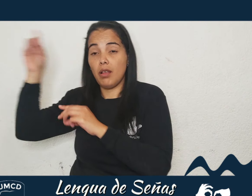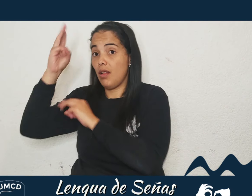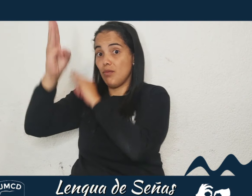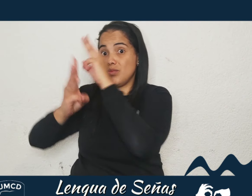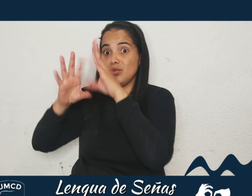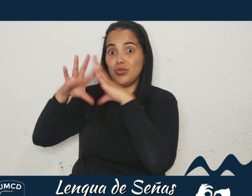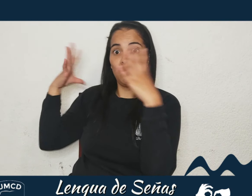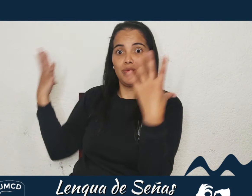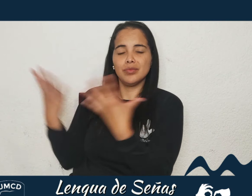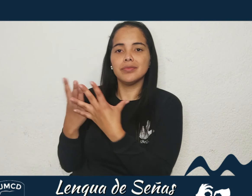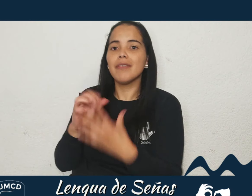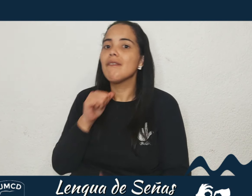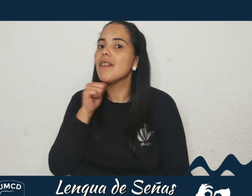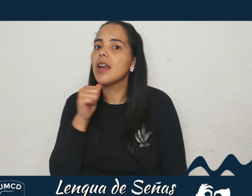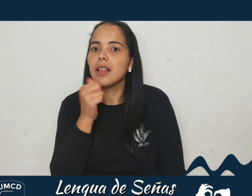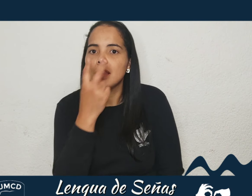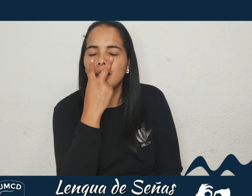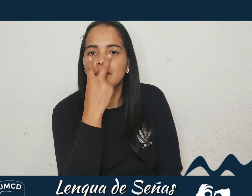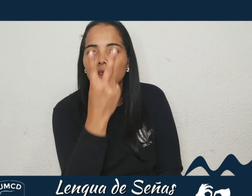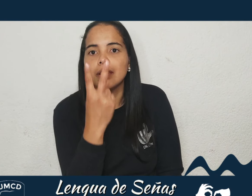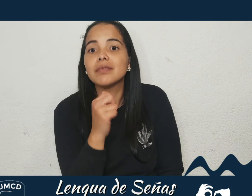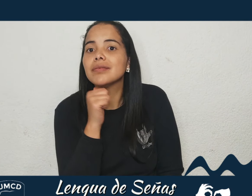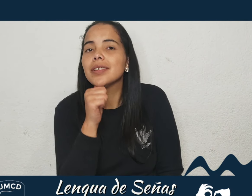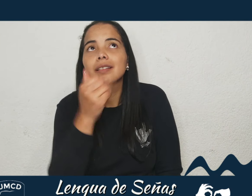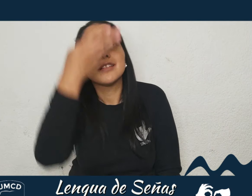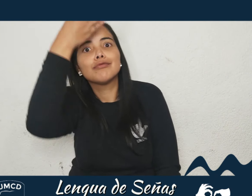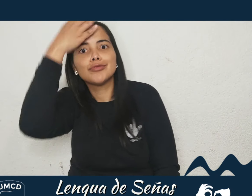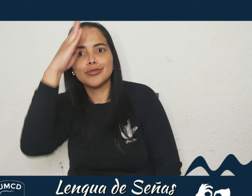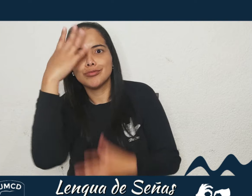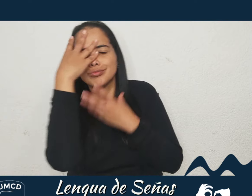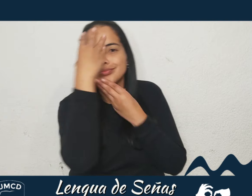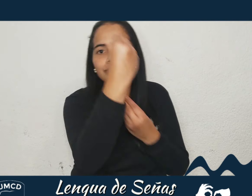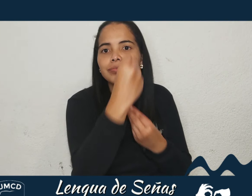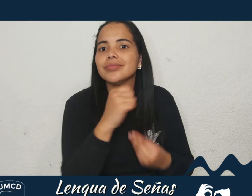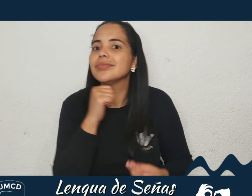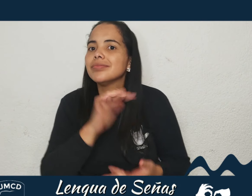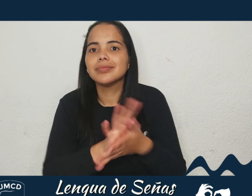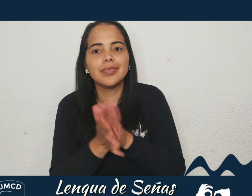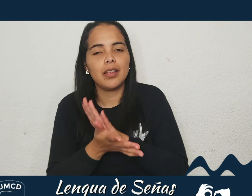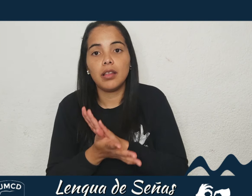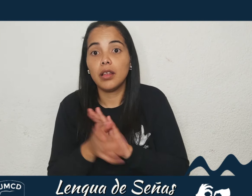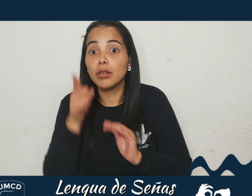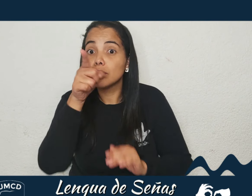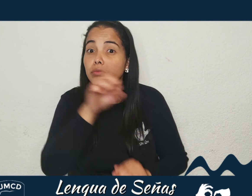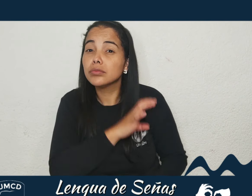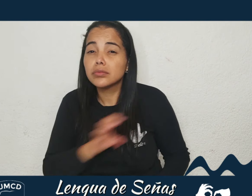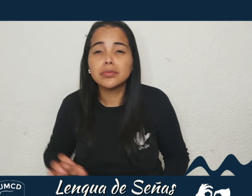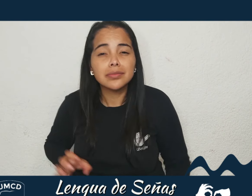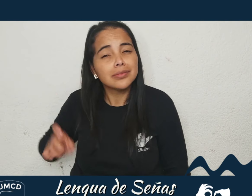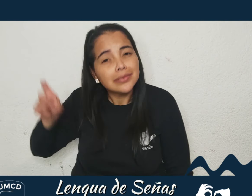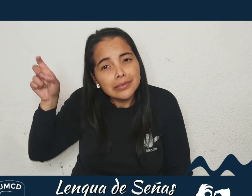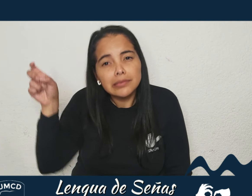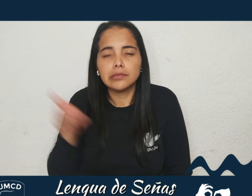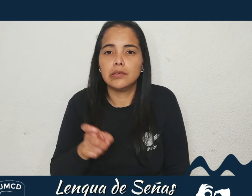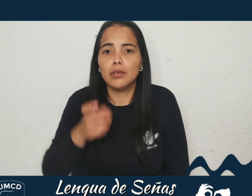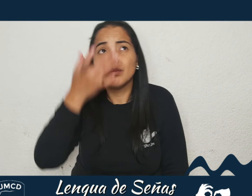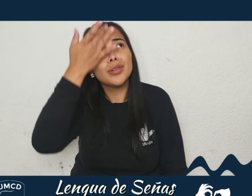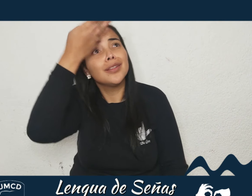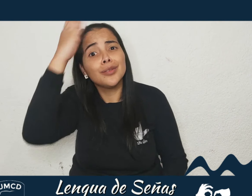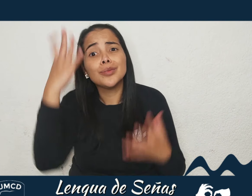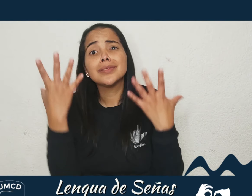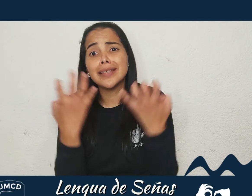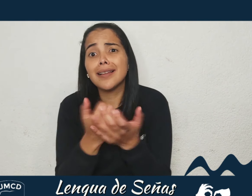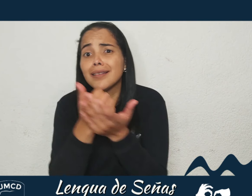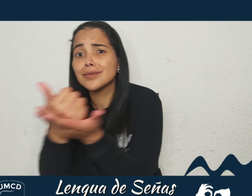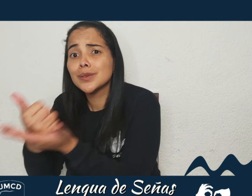no ha visto, como dice un pasaje, como dijo una vez un gran cristiano, dijo, el mundo no ha visto lo que